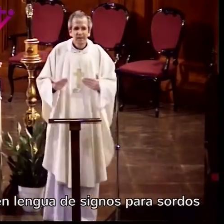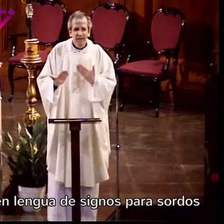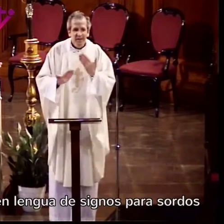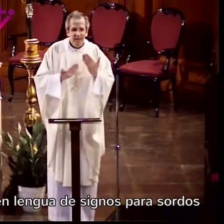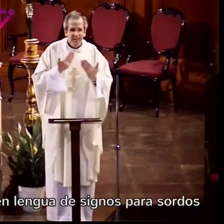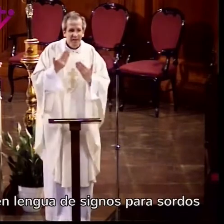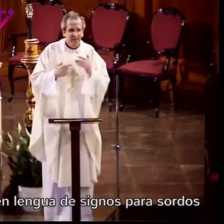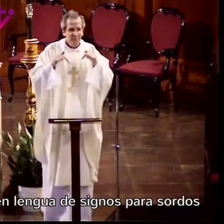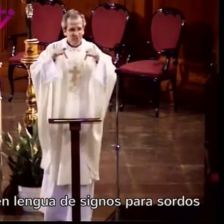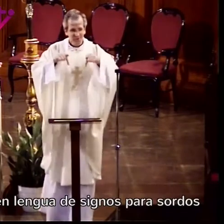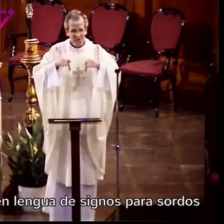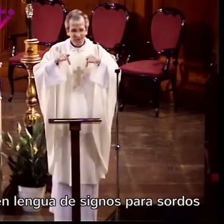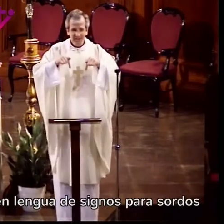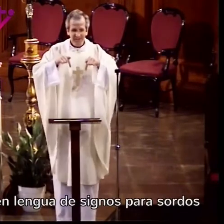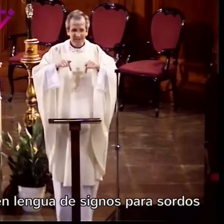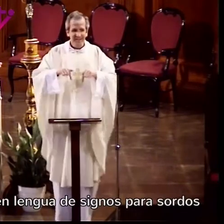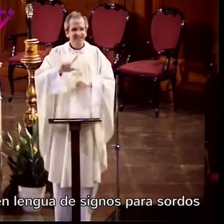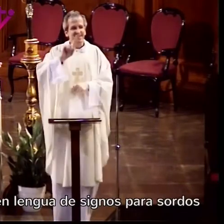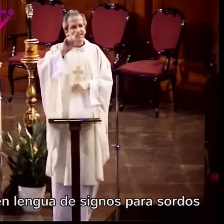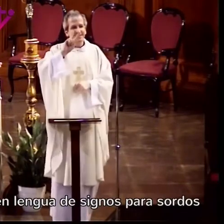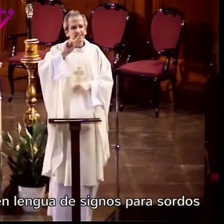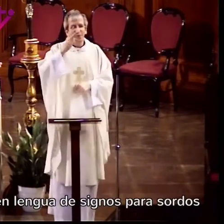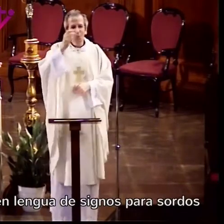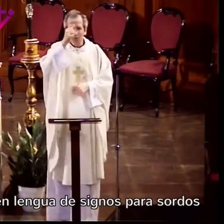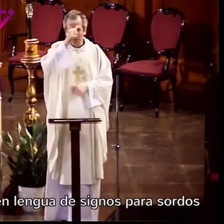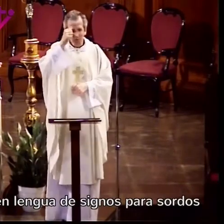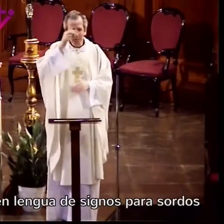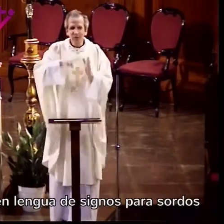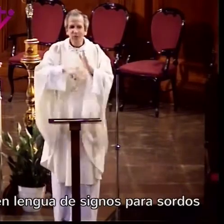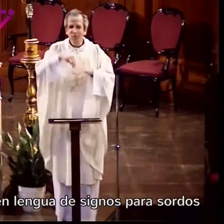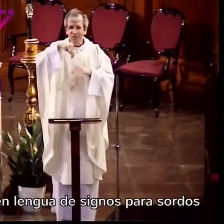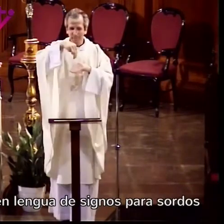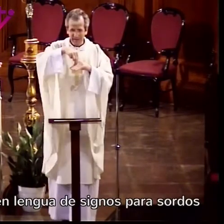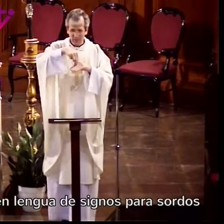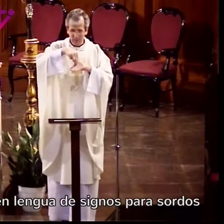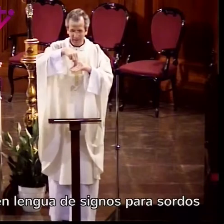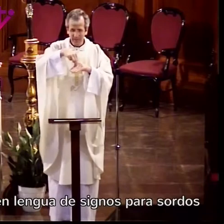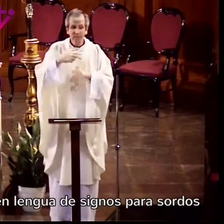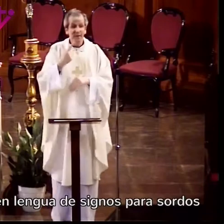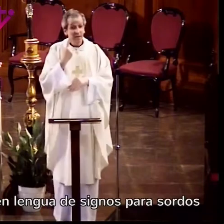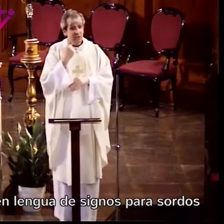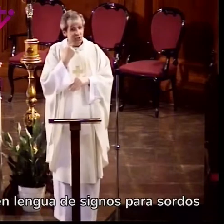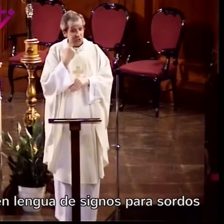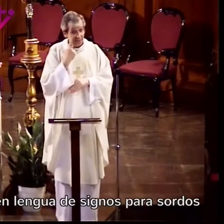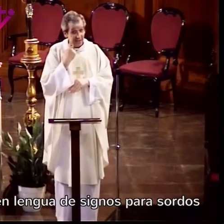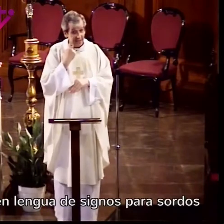Celebramos hoy este segundo domingo de Pascua. Si os fijáis